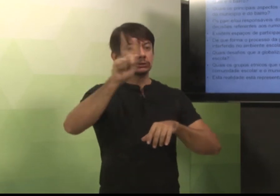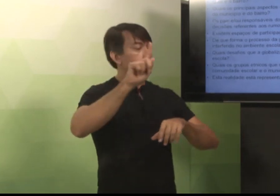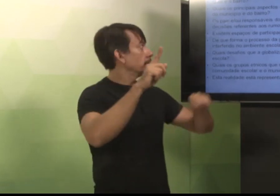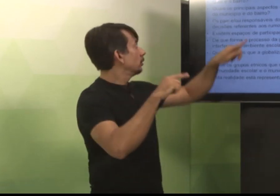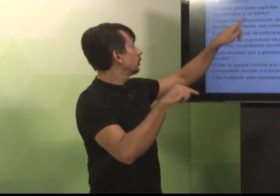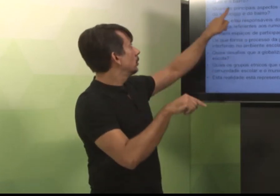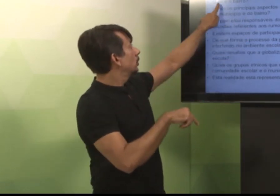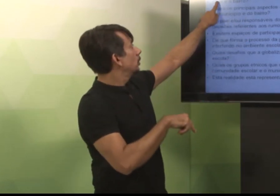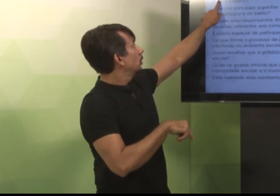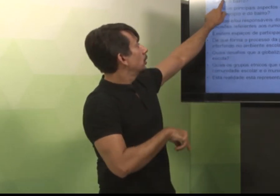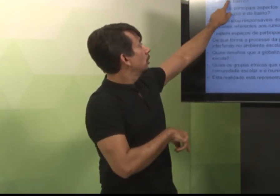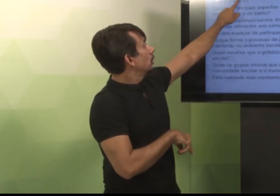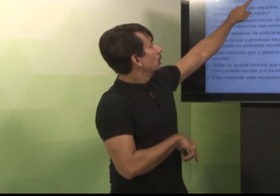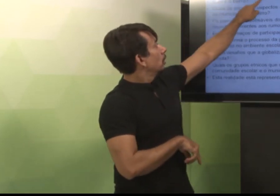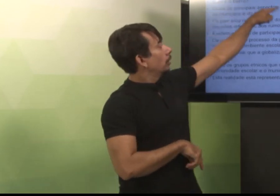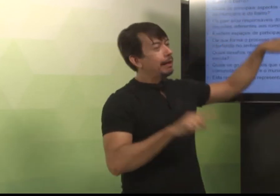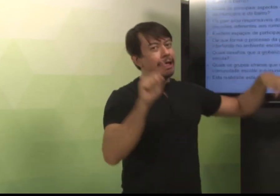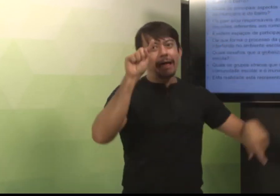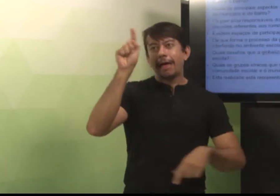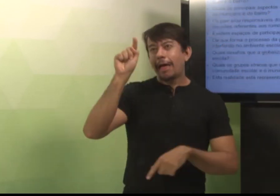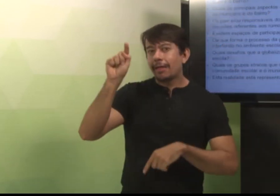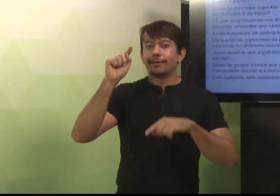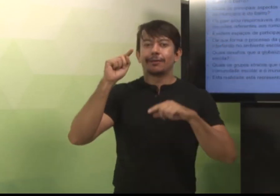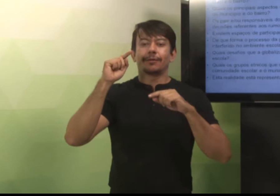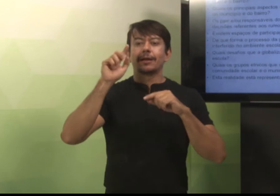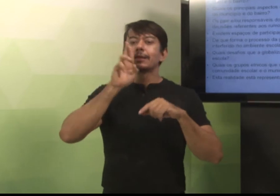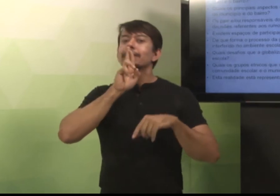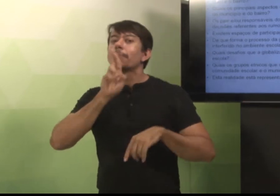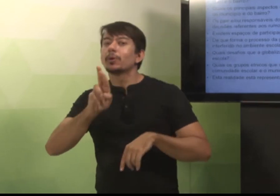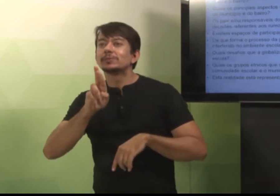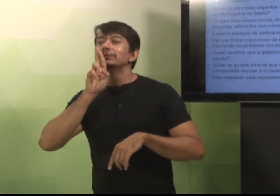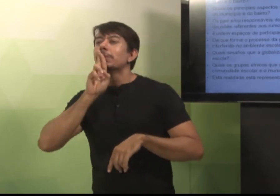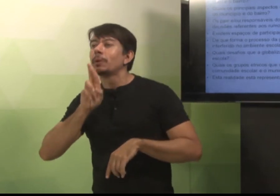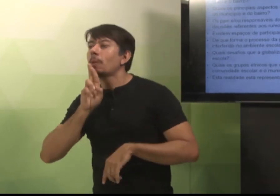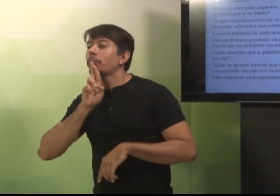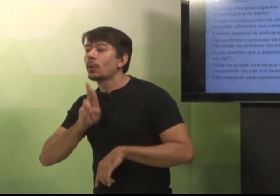fazendo as anotações, não precisa colocar aqui as interrogações,